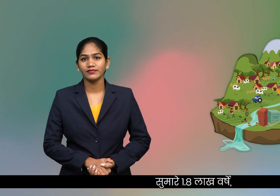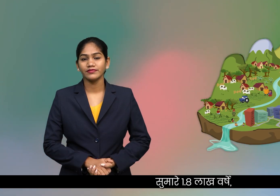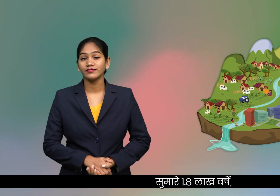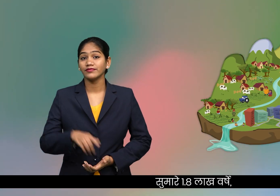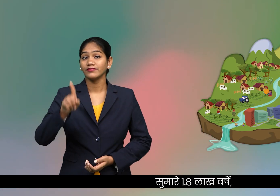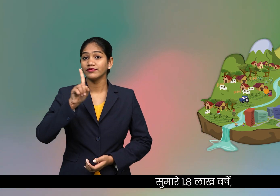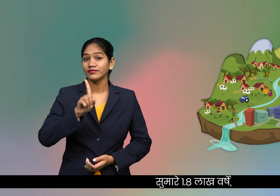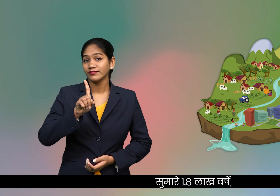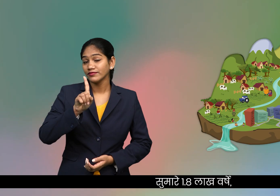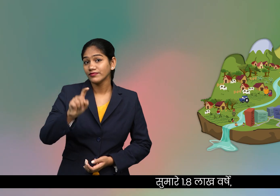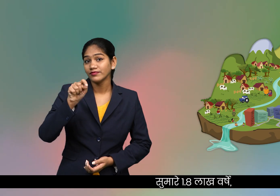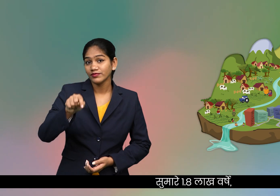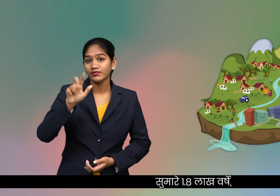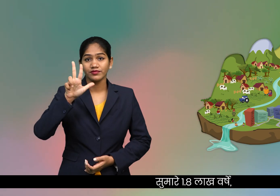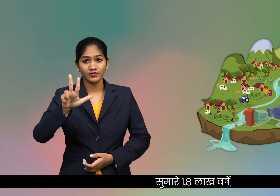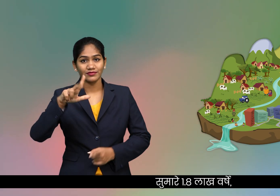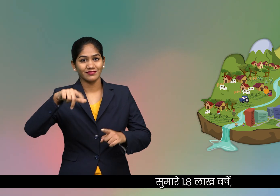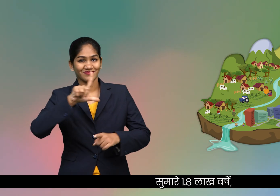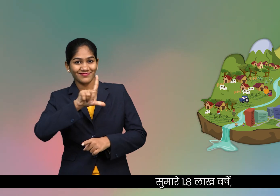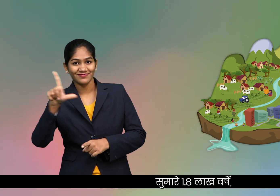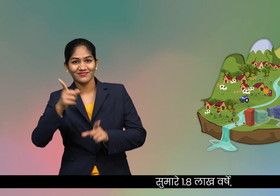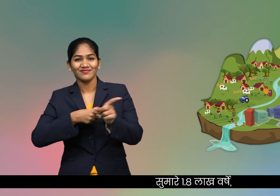सुमारे 1.8 लाख वर्ष